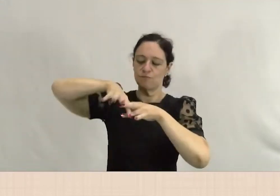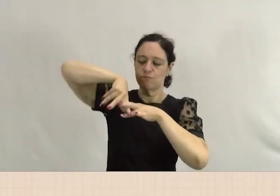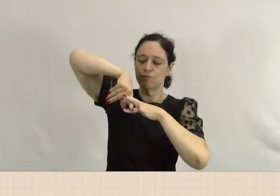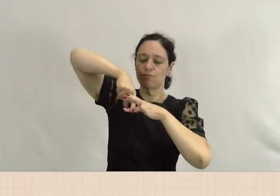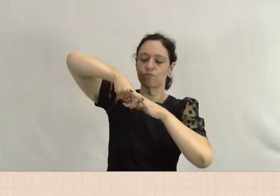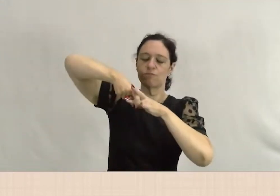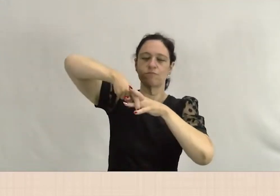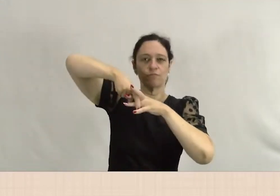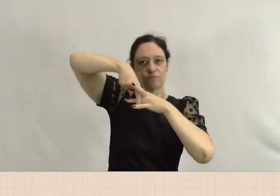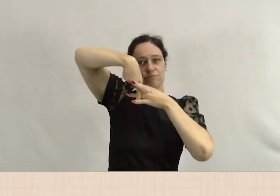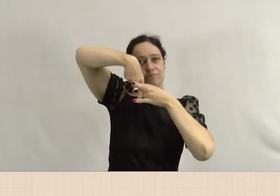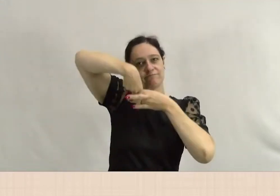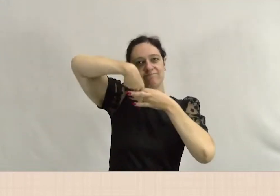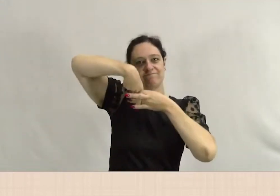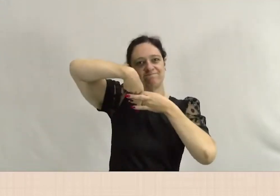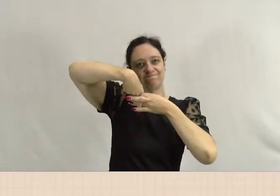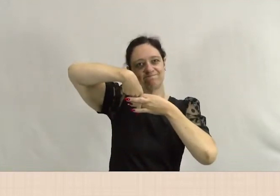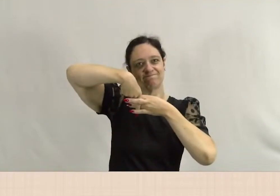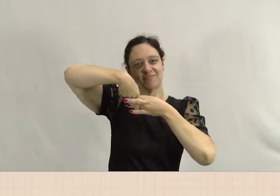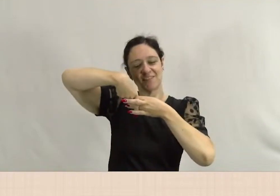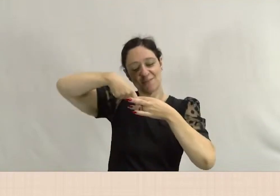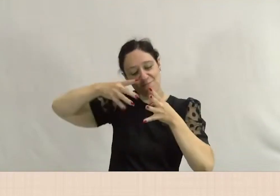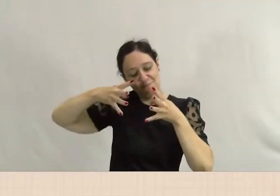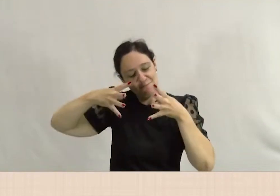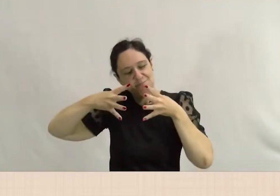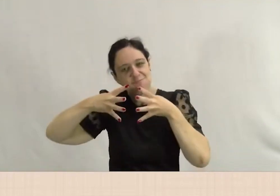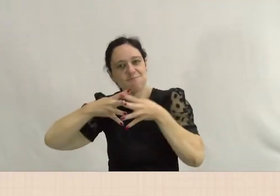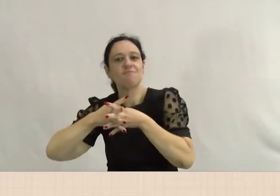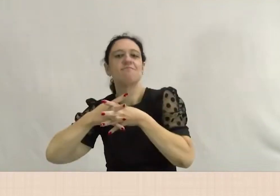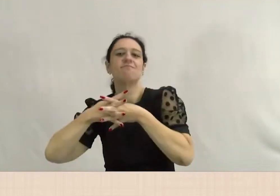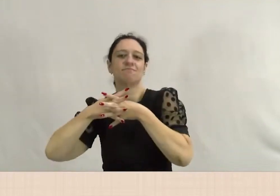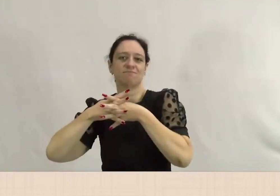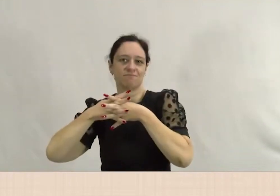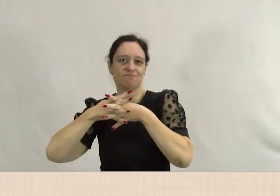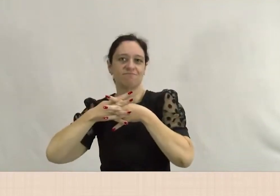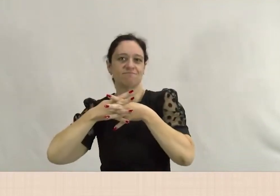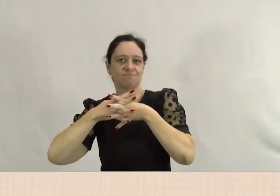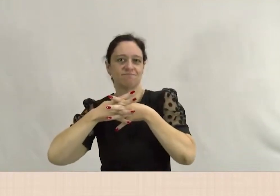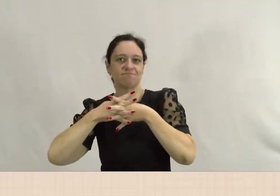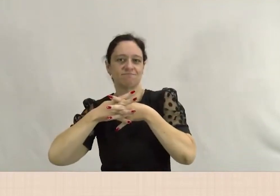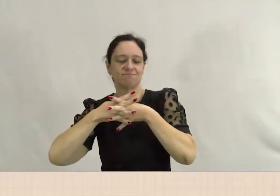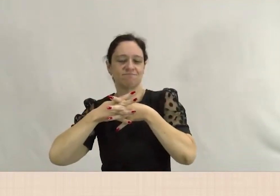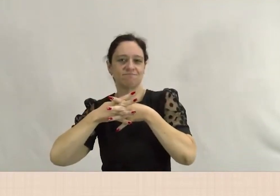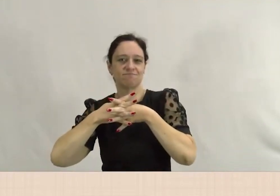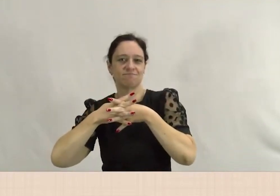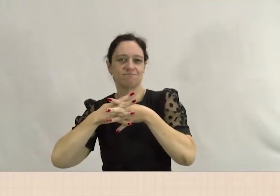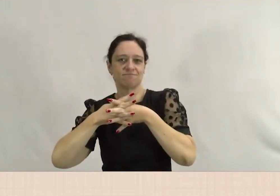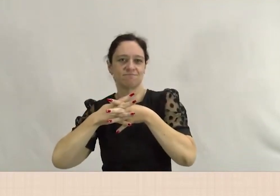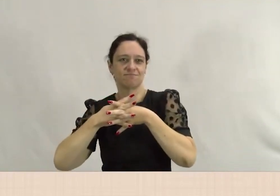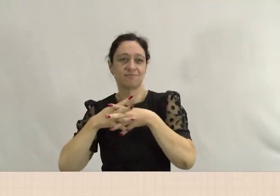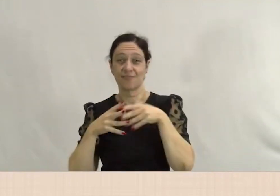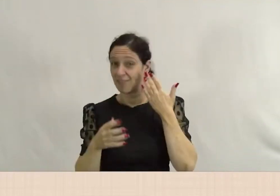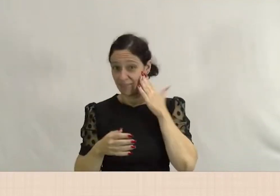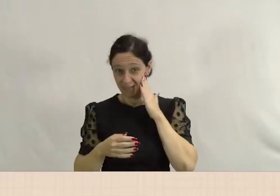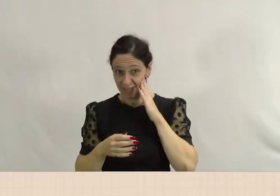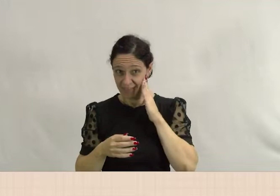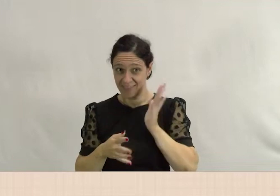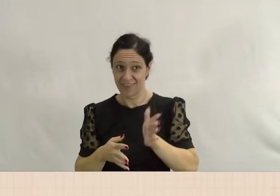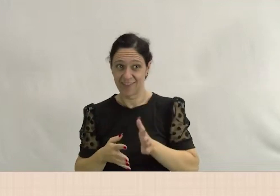novo, e assim vai entrelaçando os fios. Não entenderam nada,